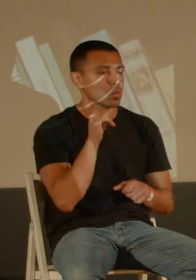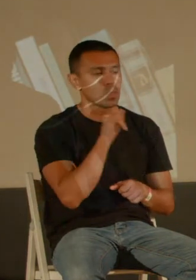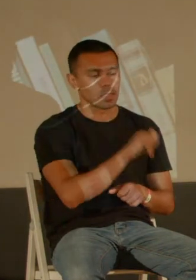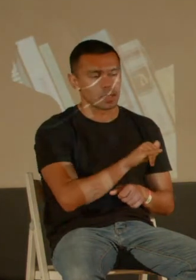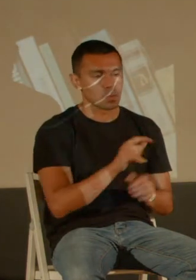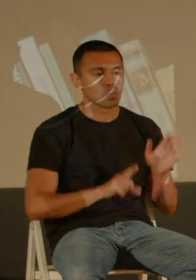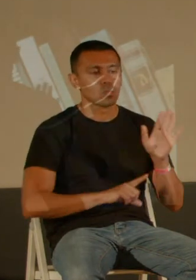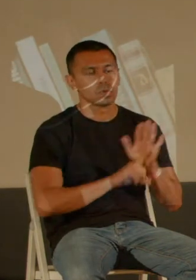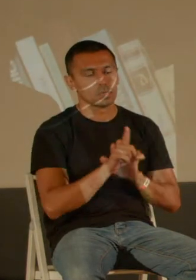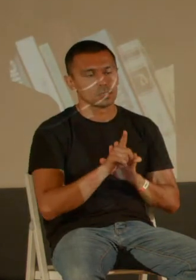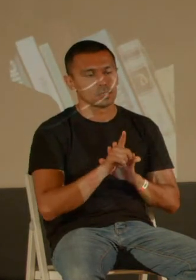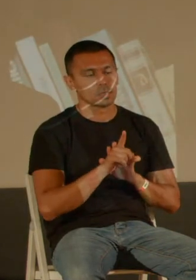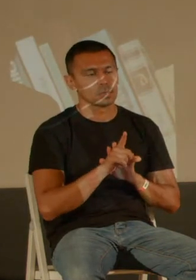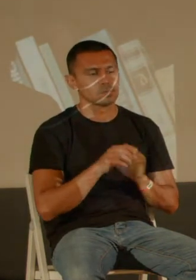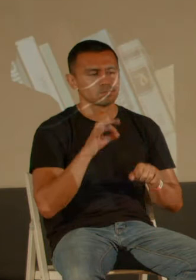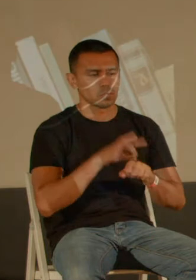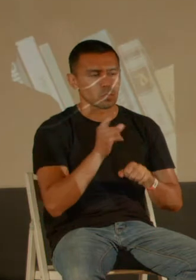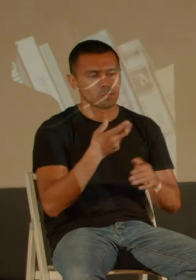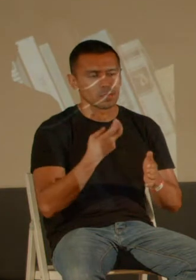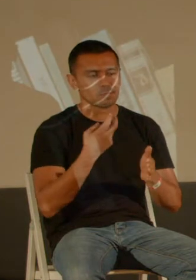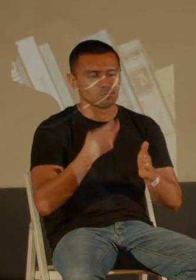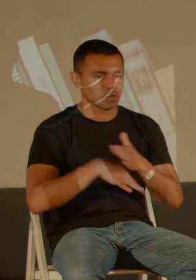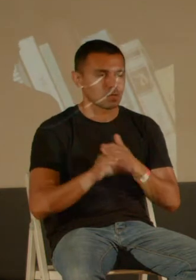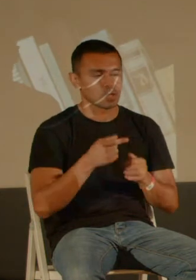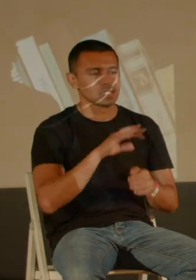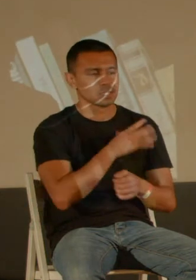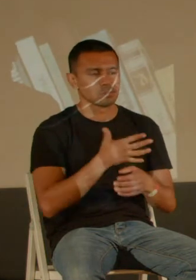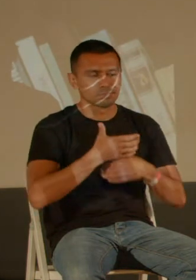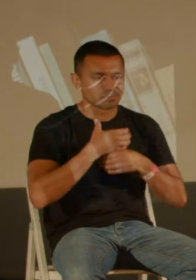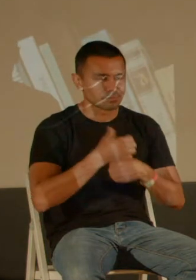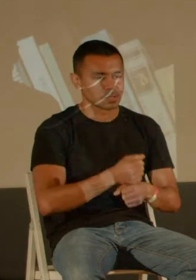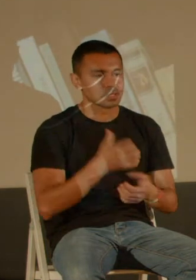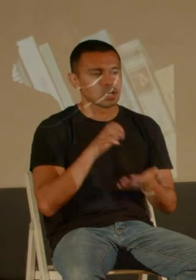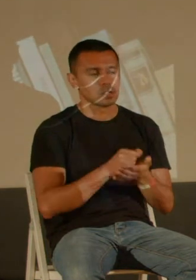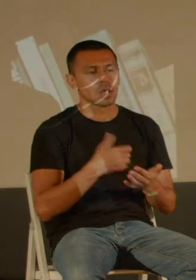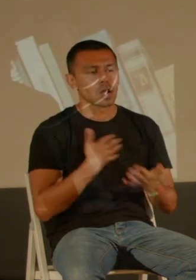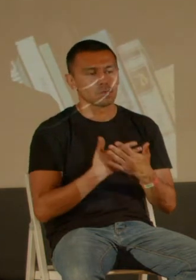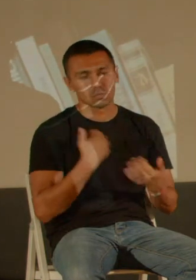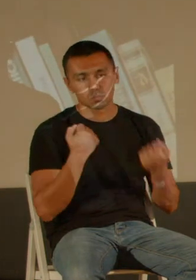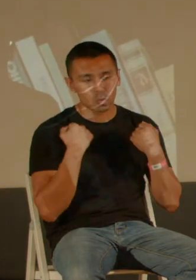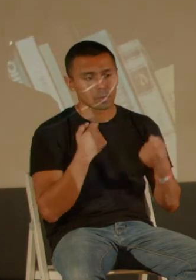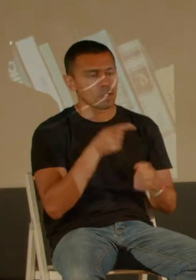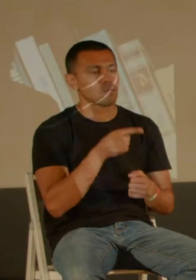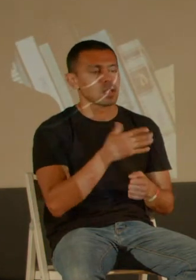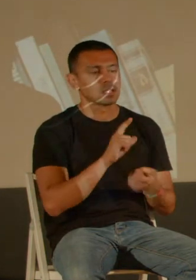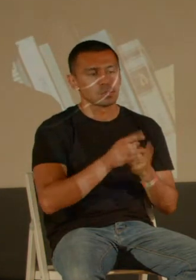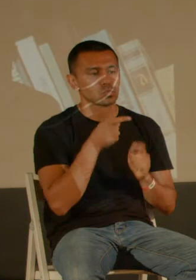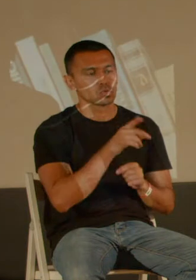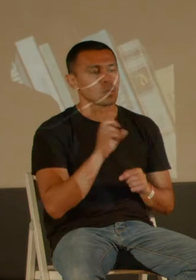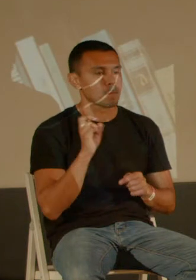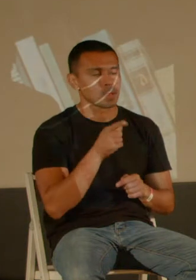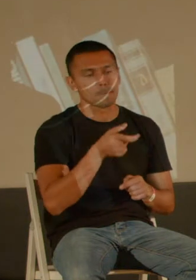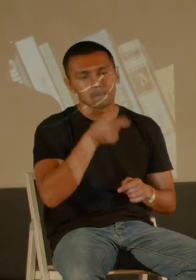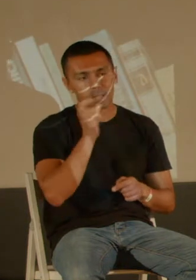неї почалася анорексія, і вона потім з неї вийшла. То вона сильно схудла, зайнялася активно спортом, і вона замість того, щоб